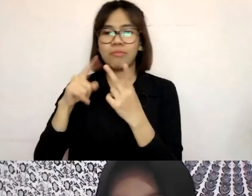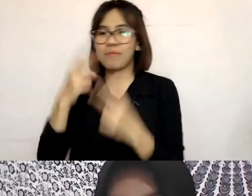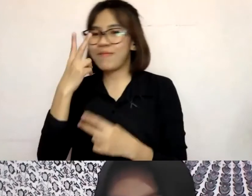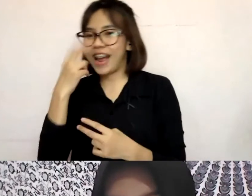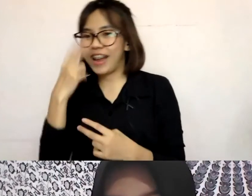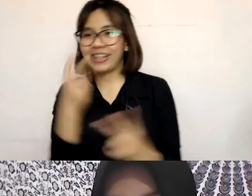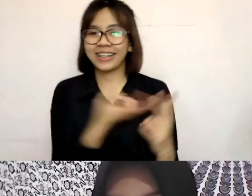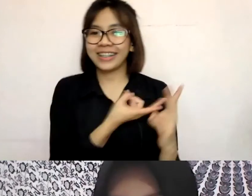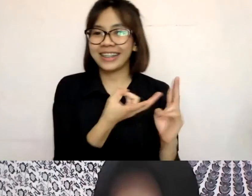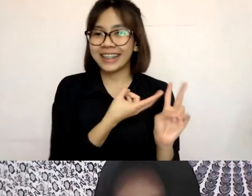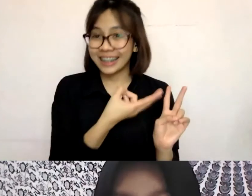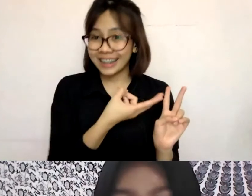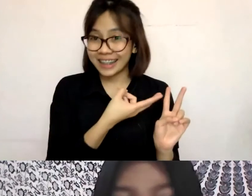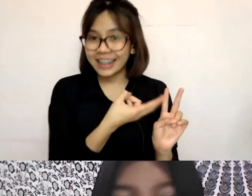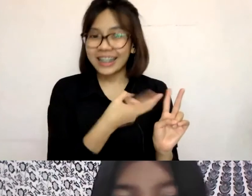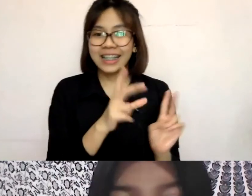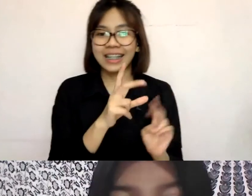dan Regina Damang.